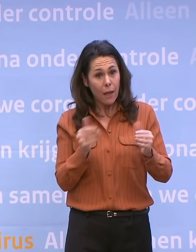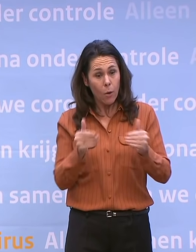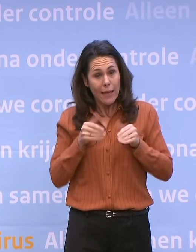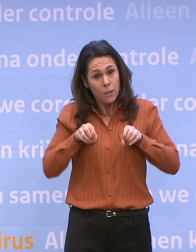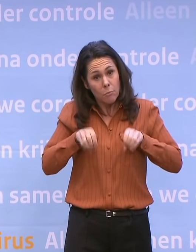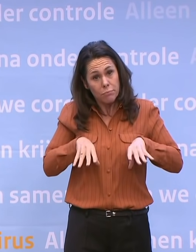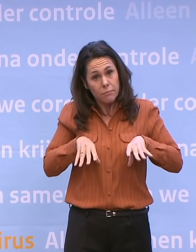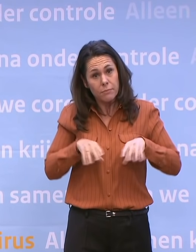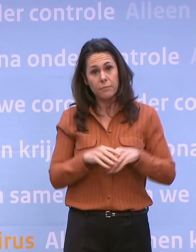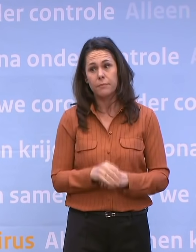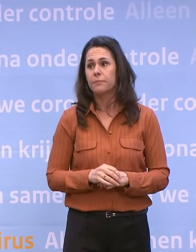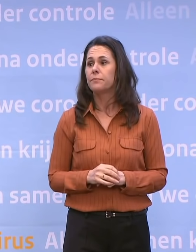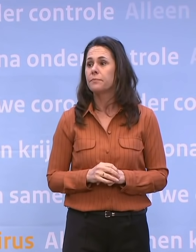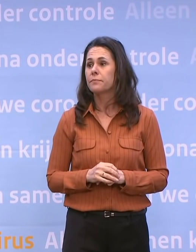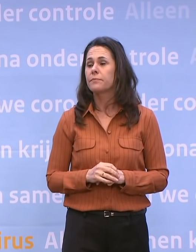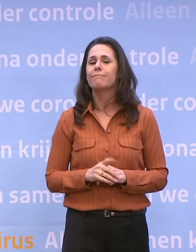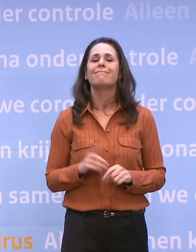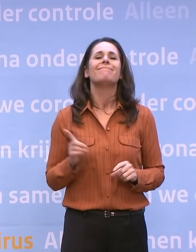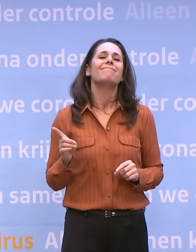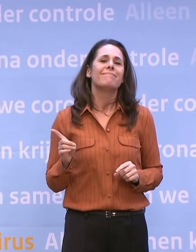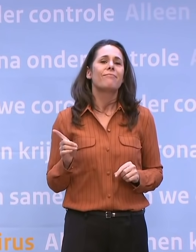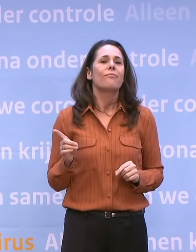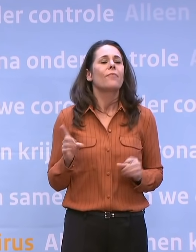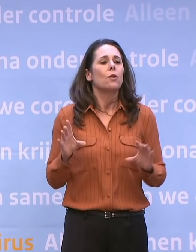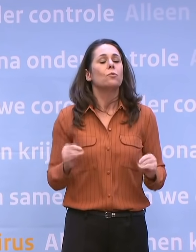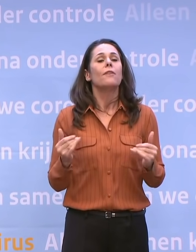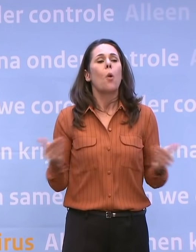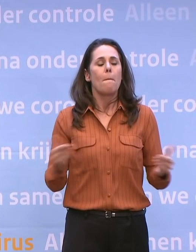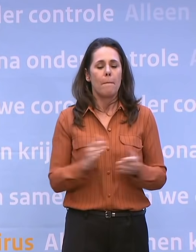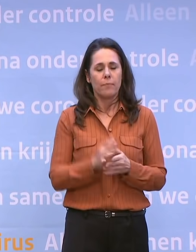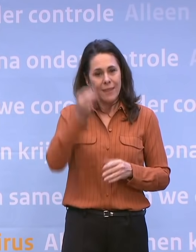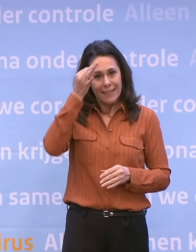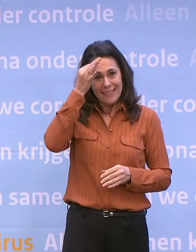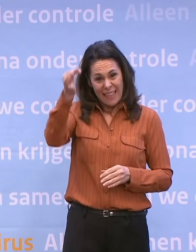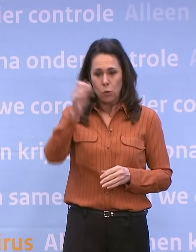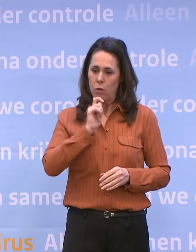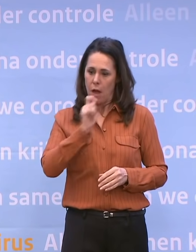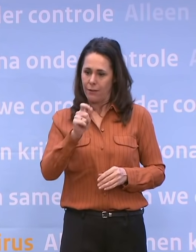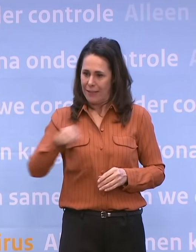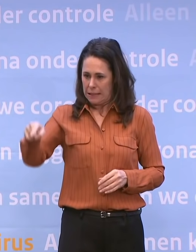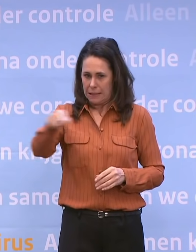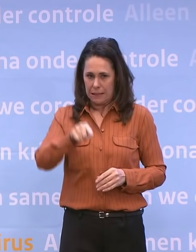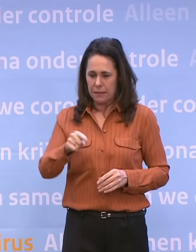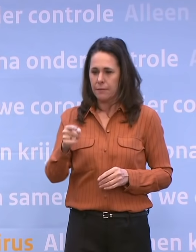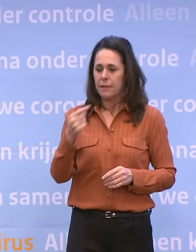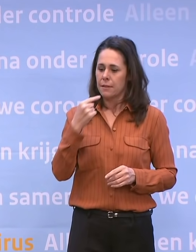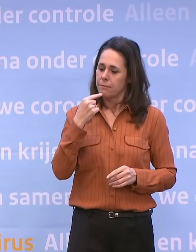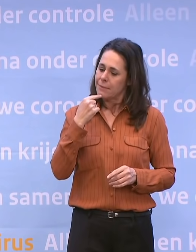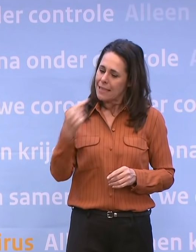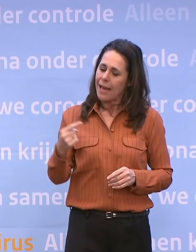losgelaten? We doen dit omdat op basis van de deskundige adviezen gezegd wordt, ja, we zien heel